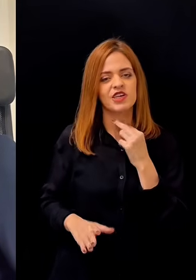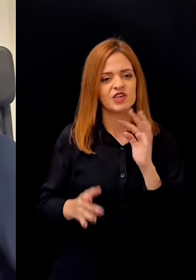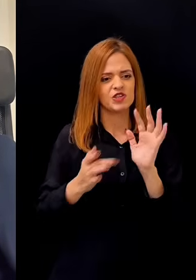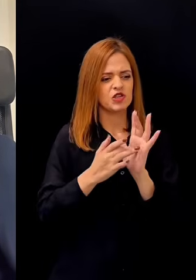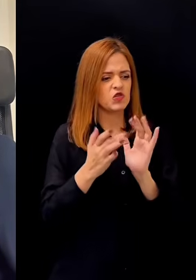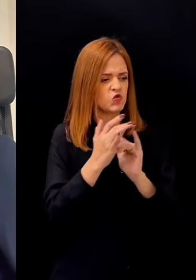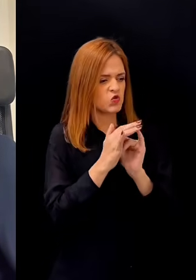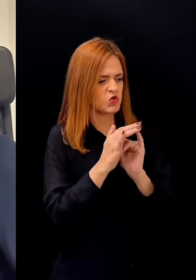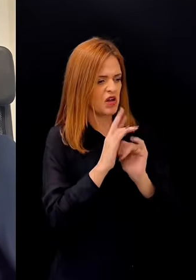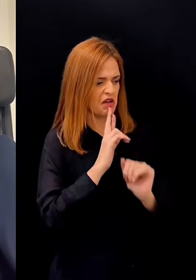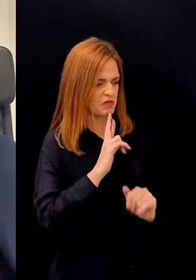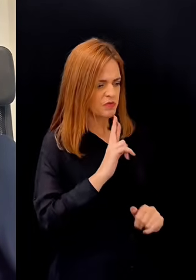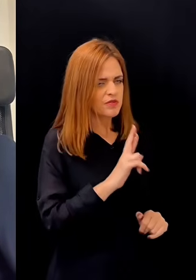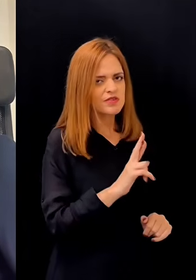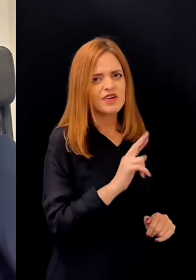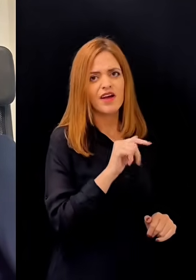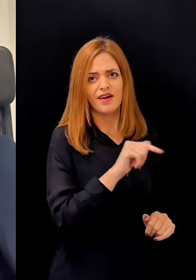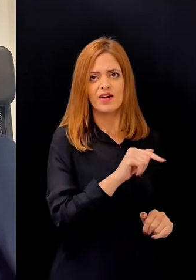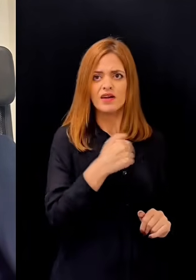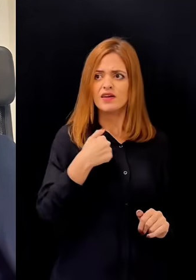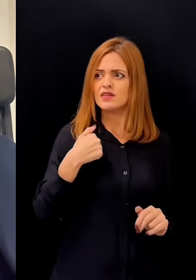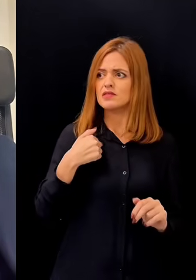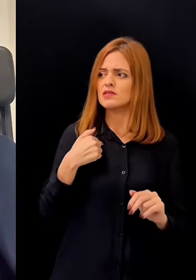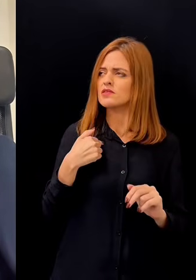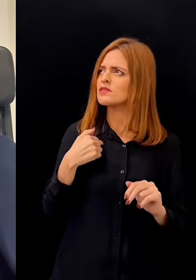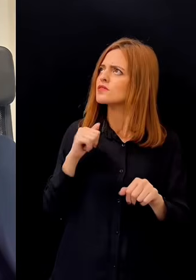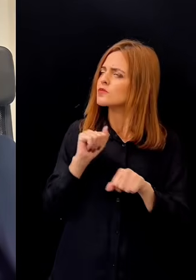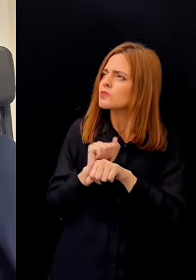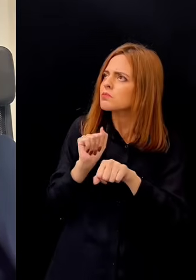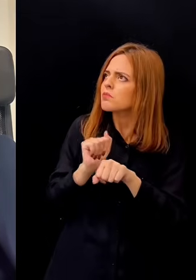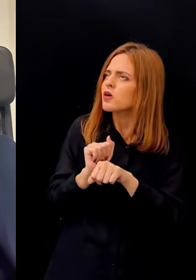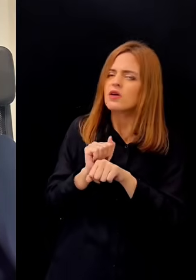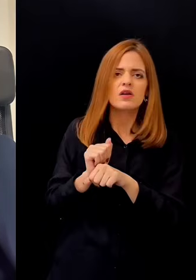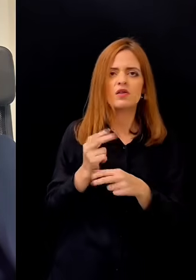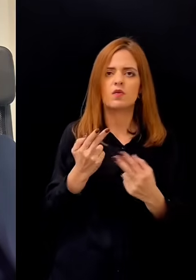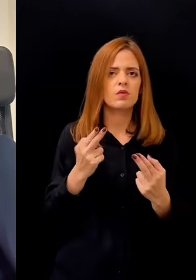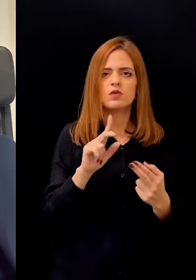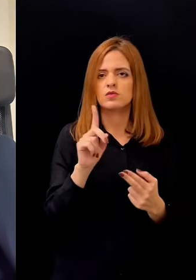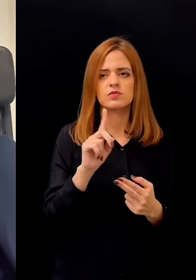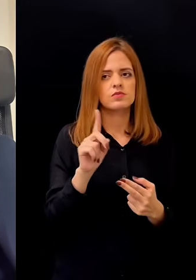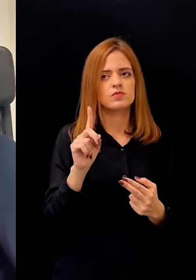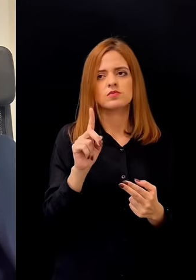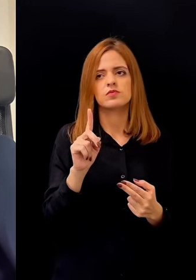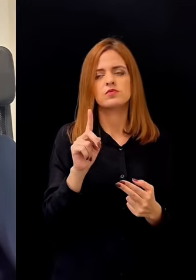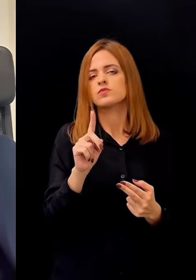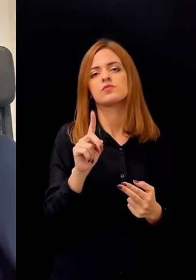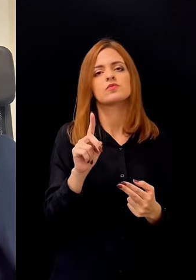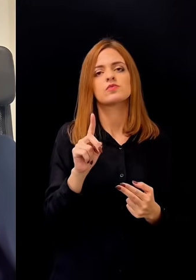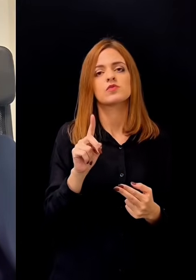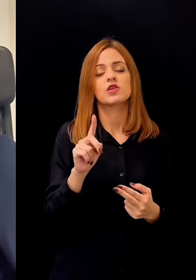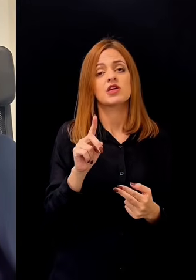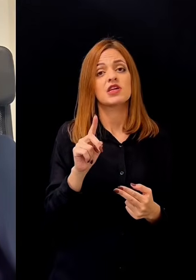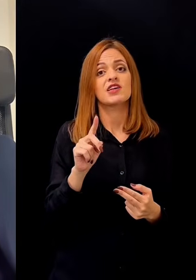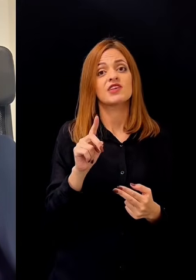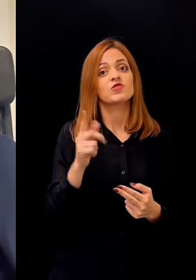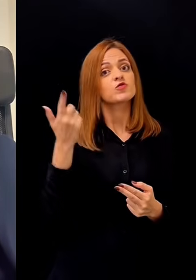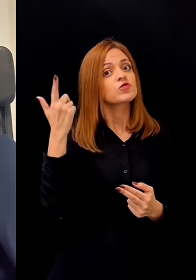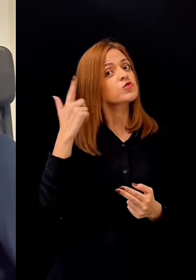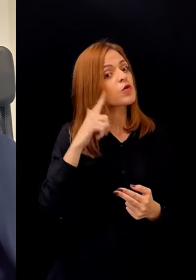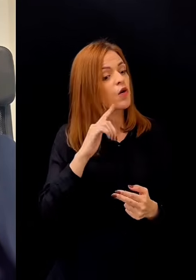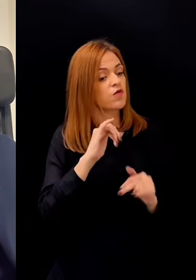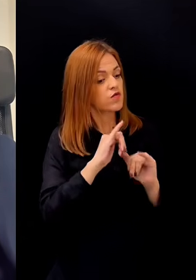como ele queria, da forma como Nicodemos queria. Jesus disse, outra vez Jesus